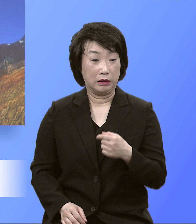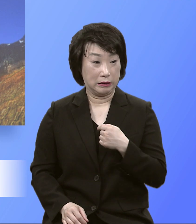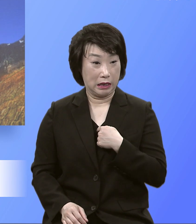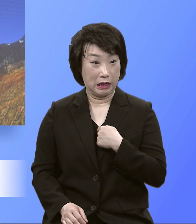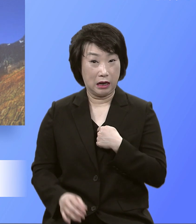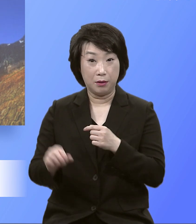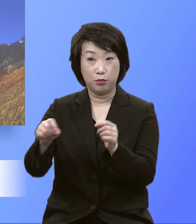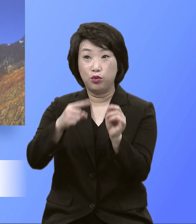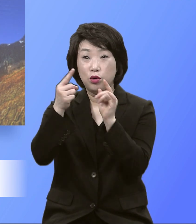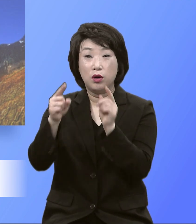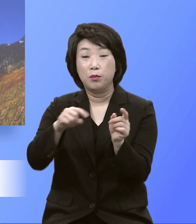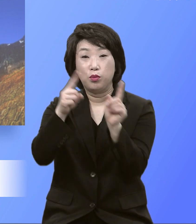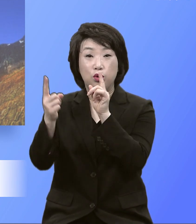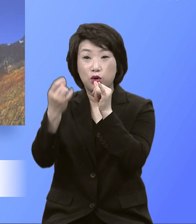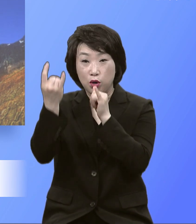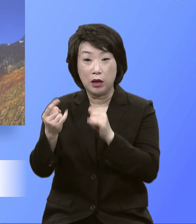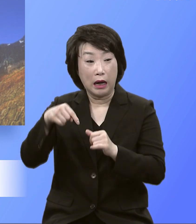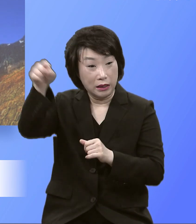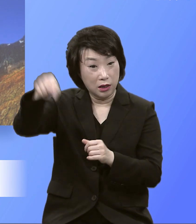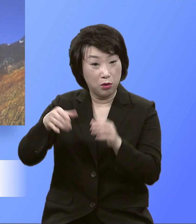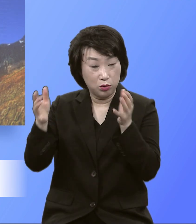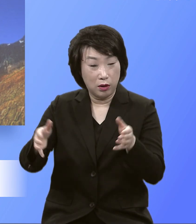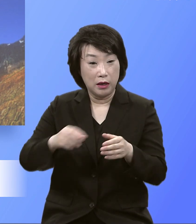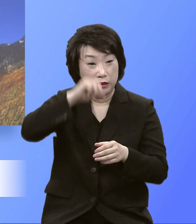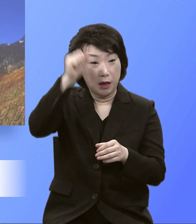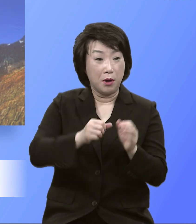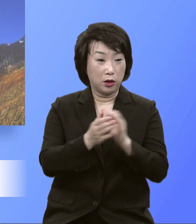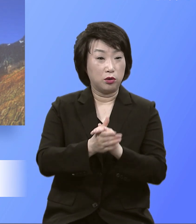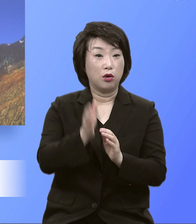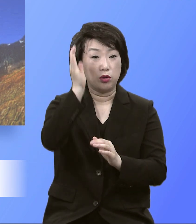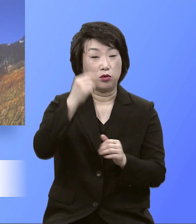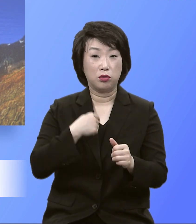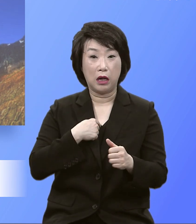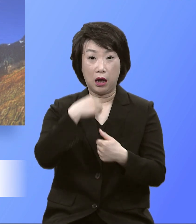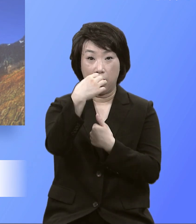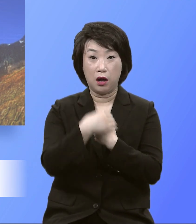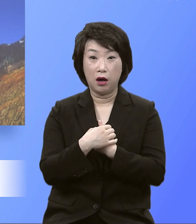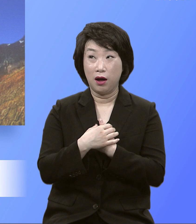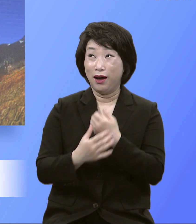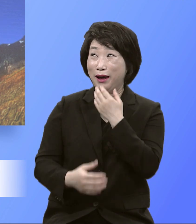내가 집회 갔다 올 동안 새벽기도 설교는 윤석전이가 한다.